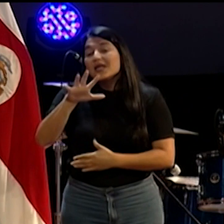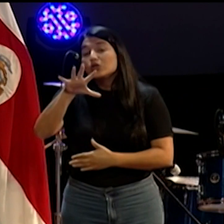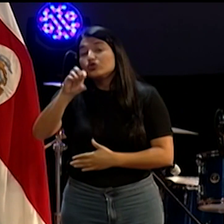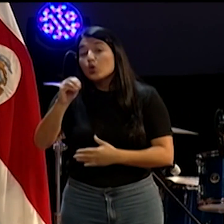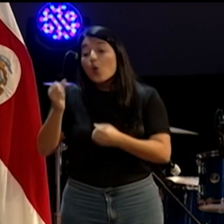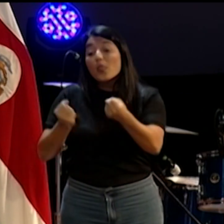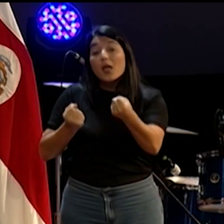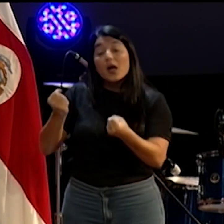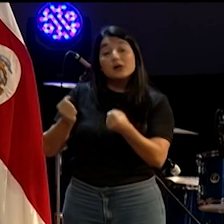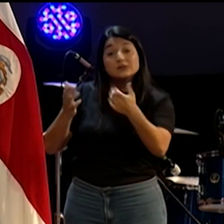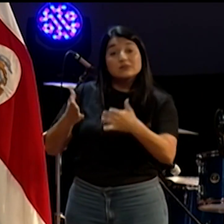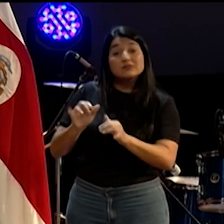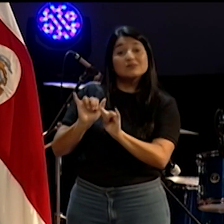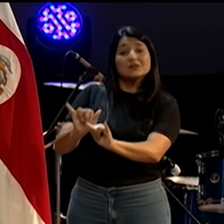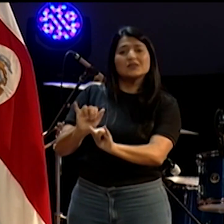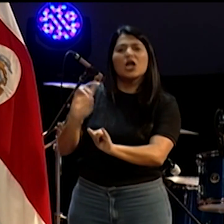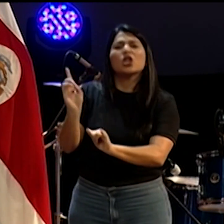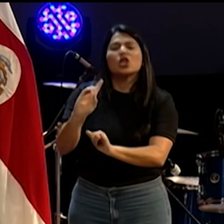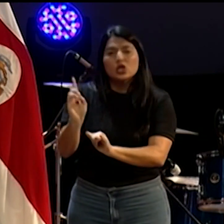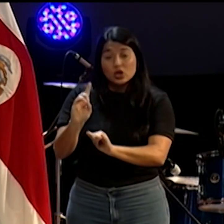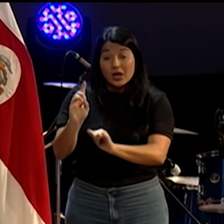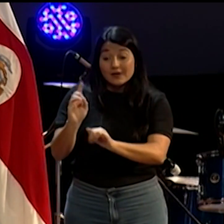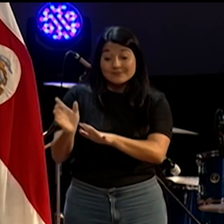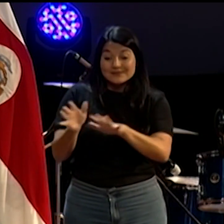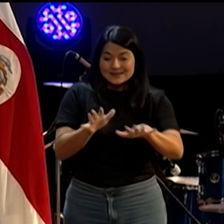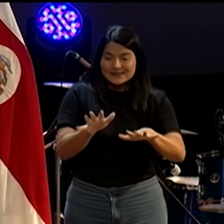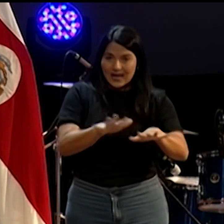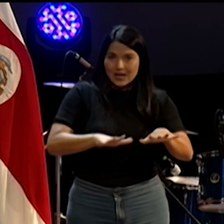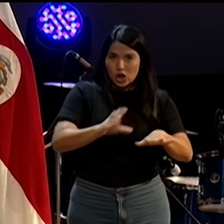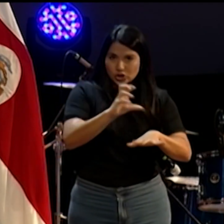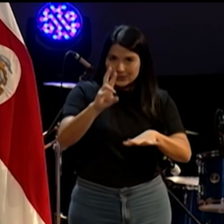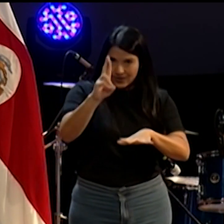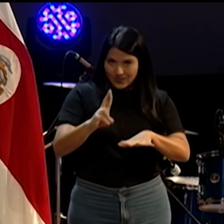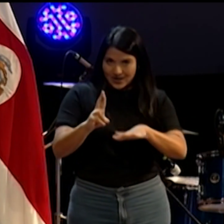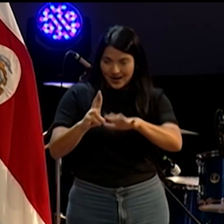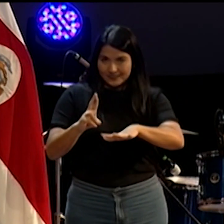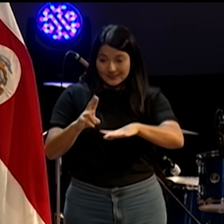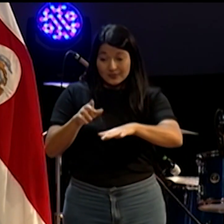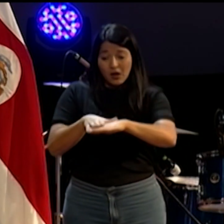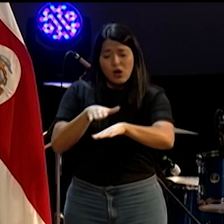conductores que están varados del lado costarricense, que no pueden pasar